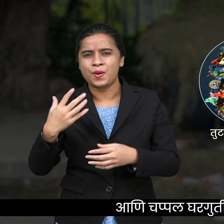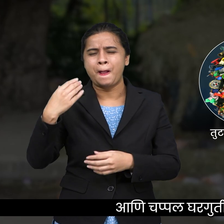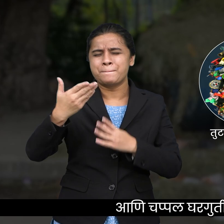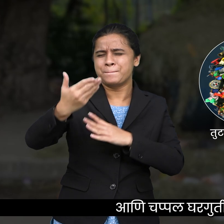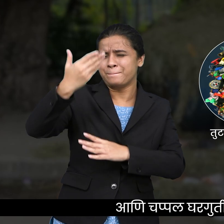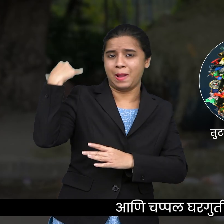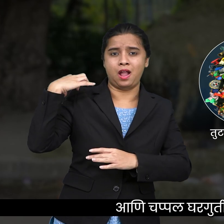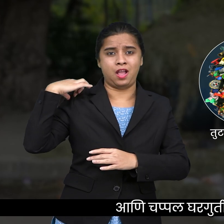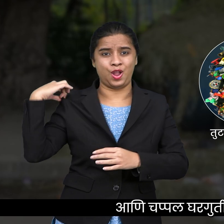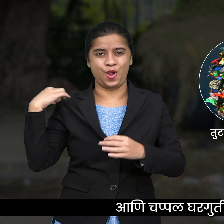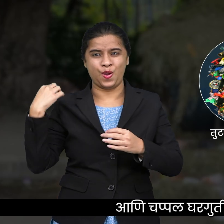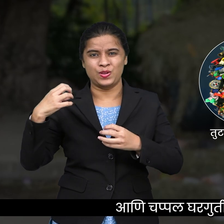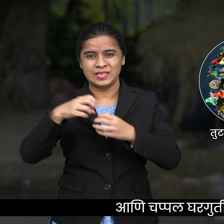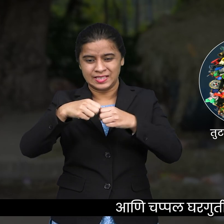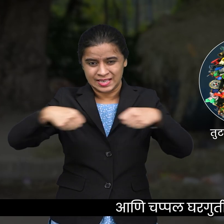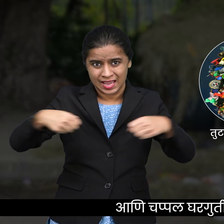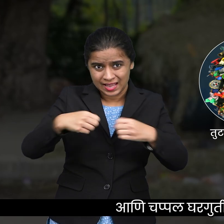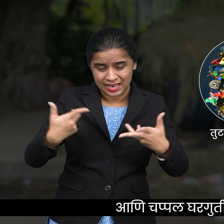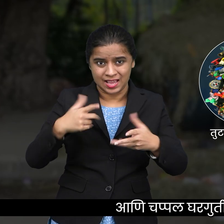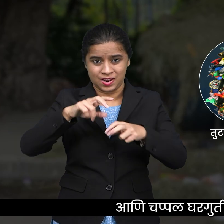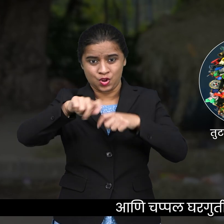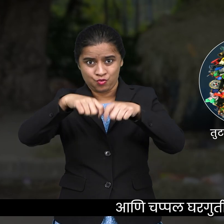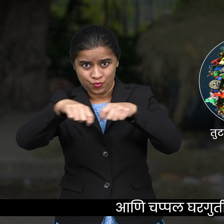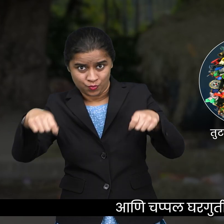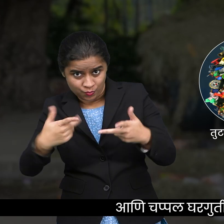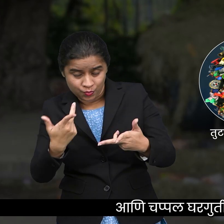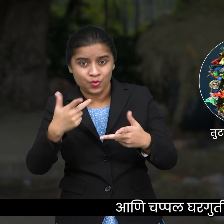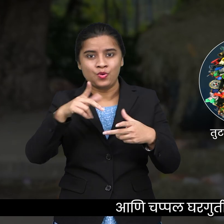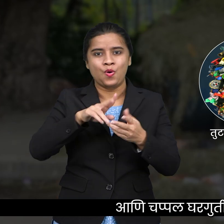आणि चप्पल घरगुती कचऱ्याचा भाग म्हणून फेकला जातो.